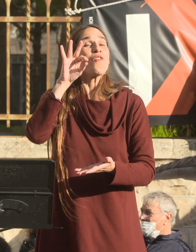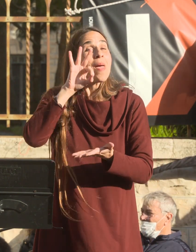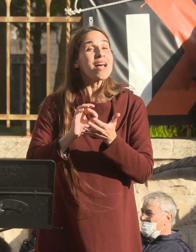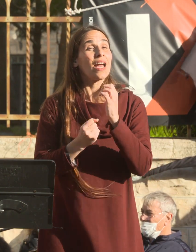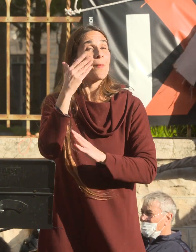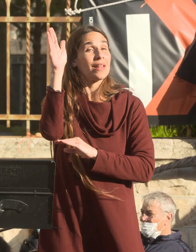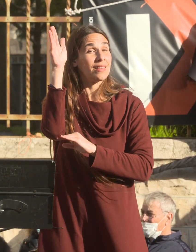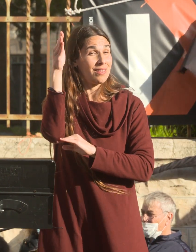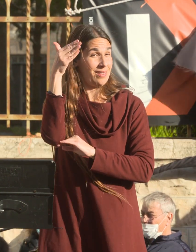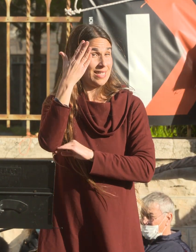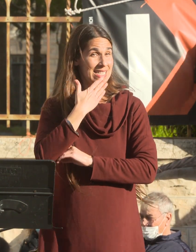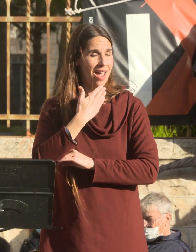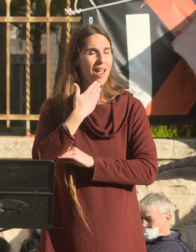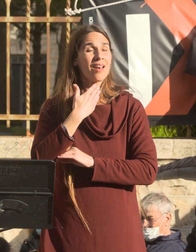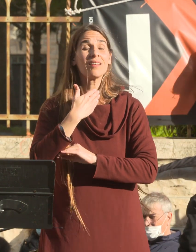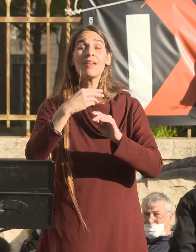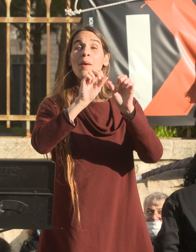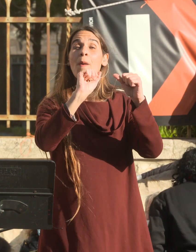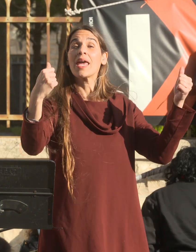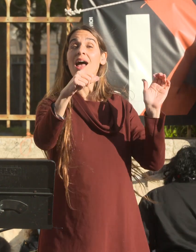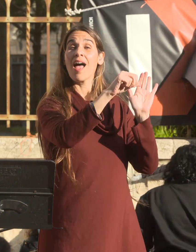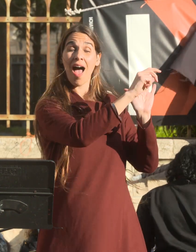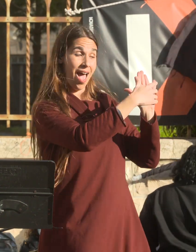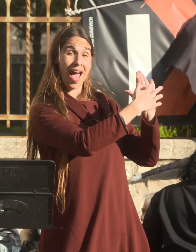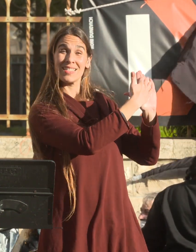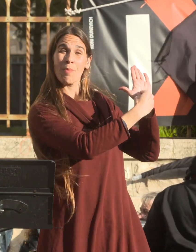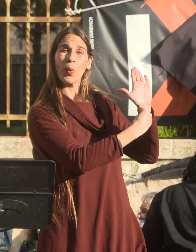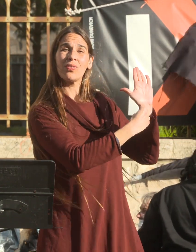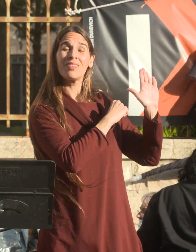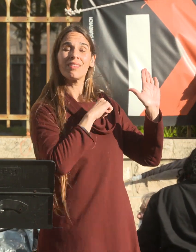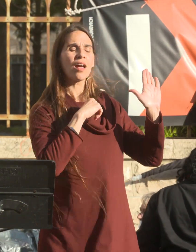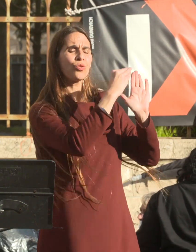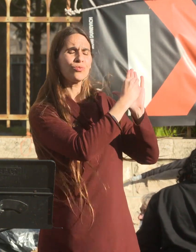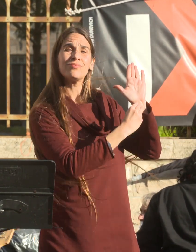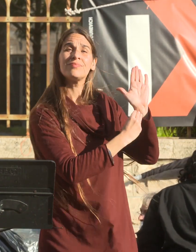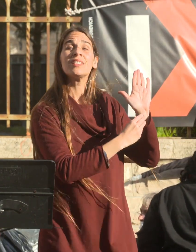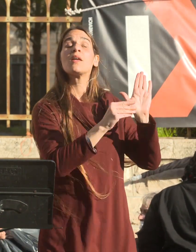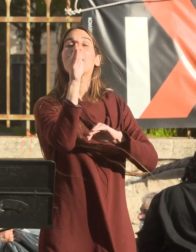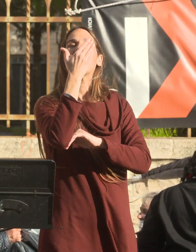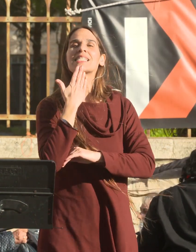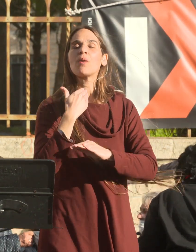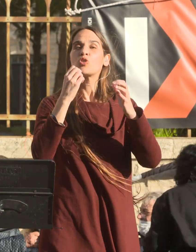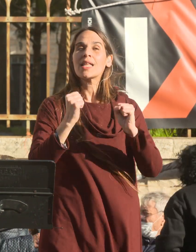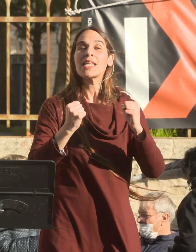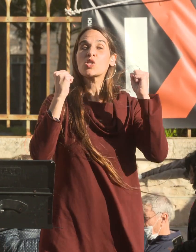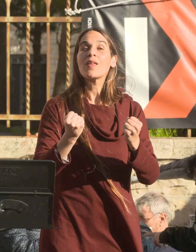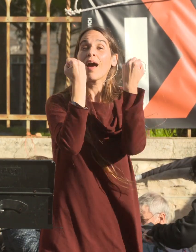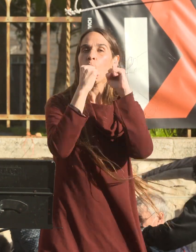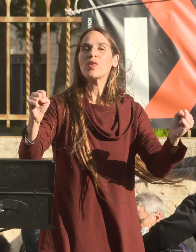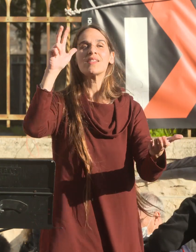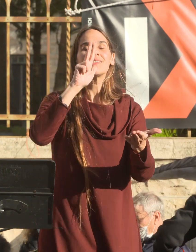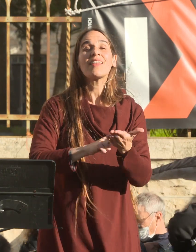הוא חקק על מגילת העצמאות שלו, מדינת ישראל תהיה מושתתת על יסודות החירות,